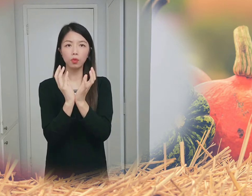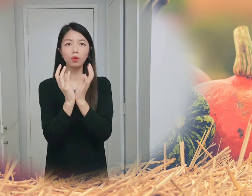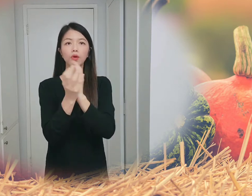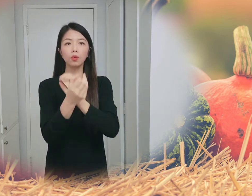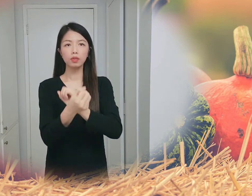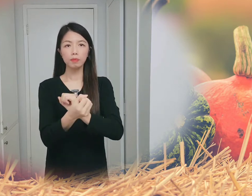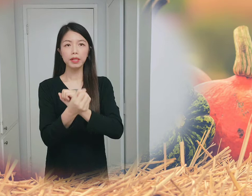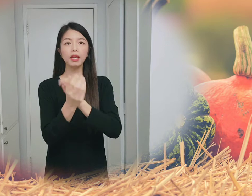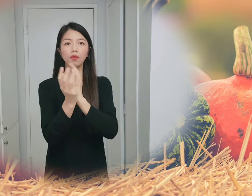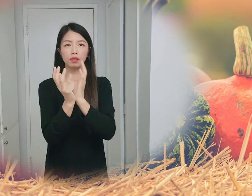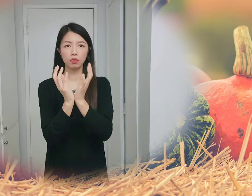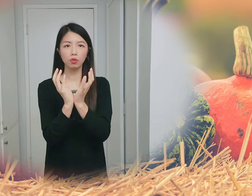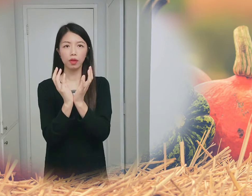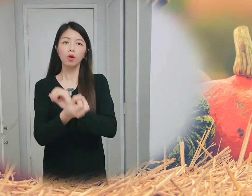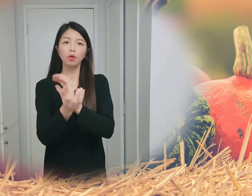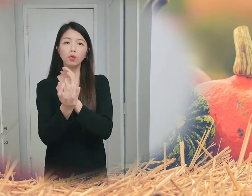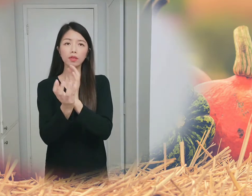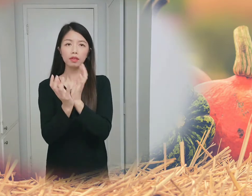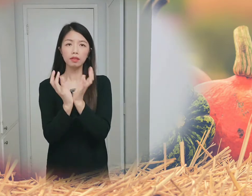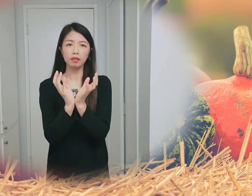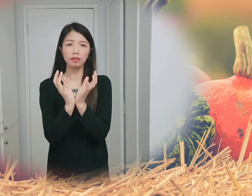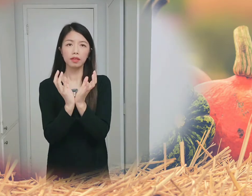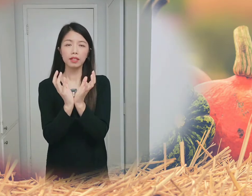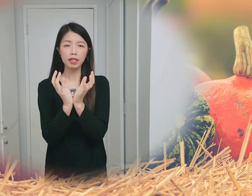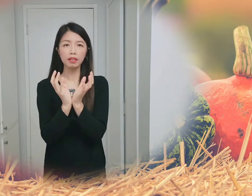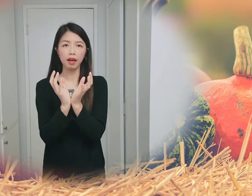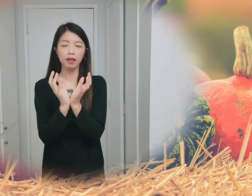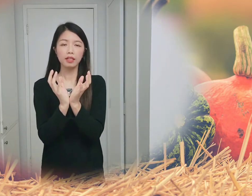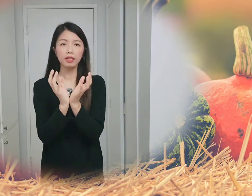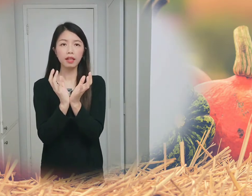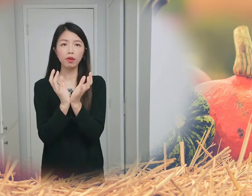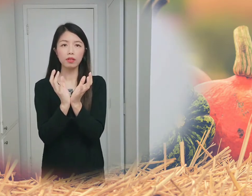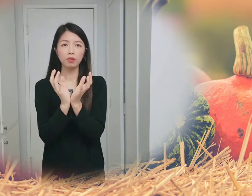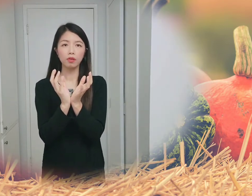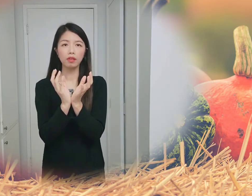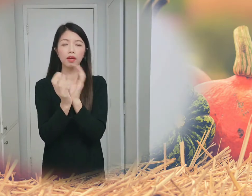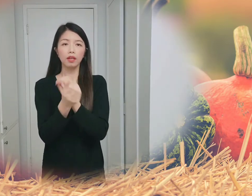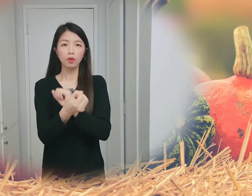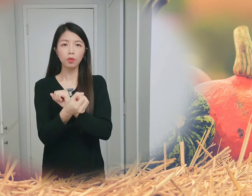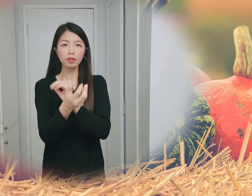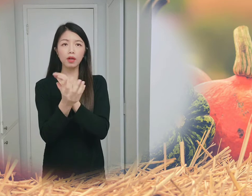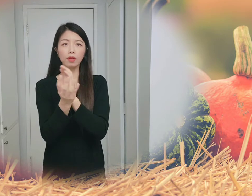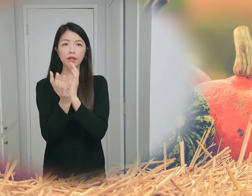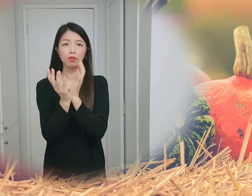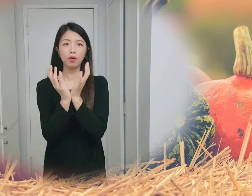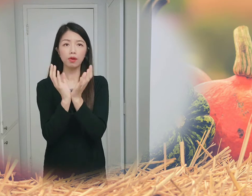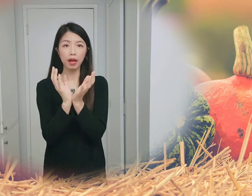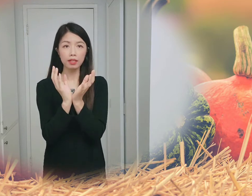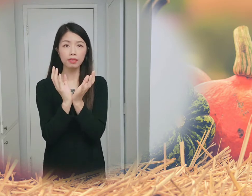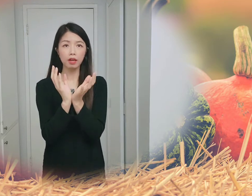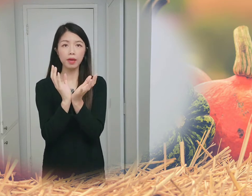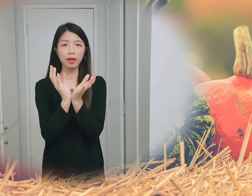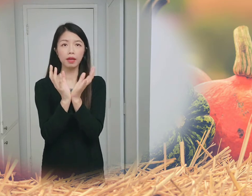수어도 되고 꽃이 피다라고 하는 뜻의 수어도 돼요. 꽃은 시드나. 시들다라고 하는 뜻의 수어는 이 꽃이라고 하는 뜻의